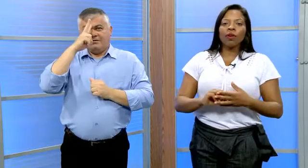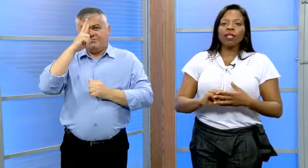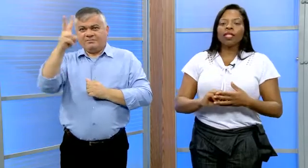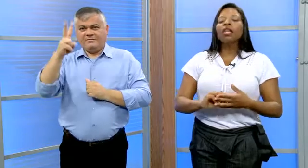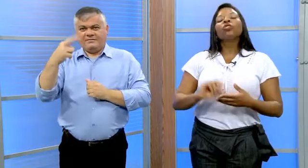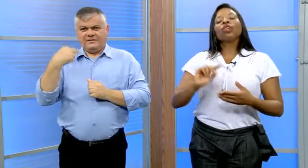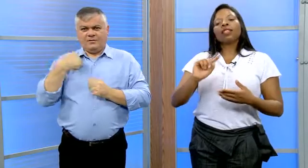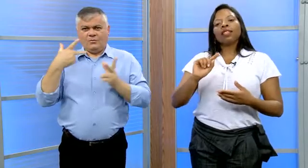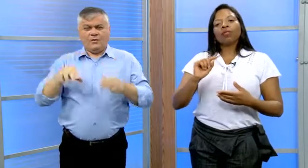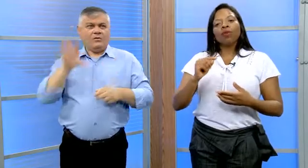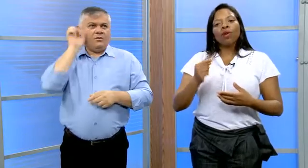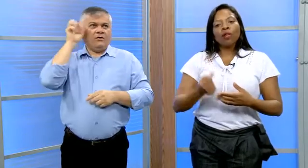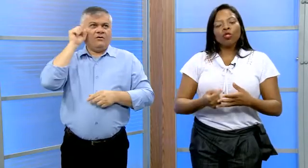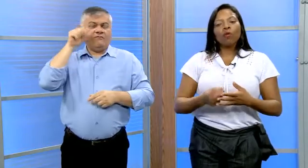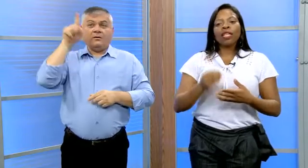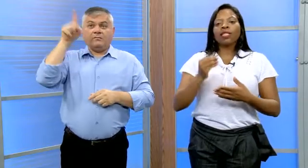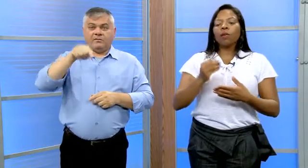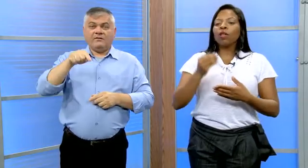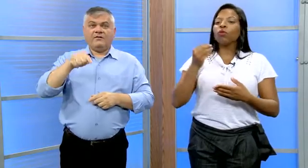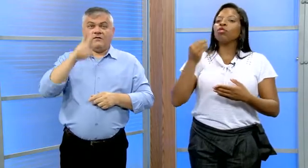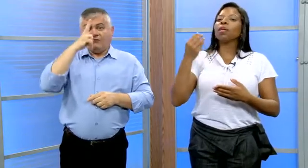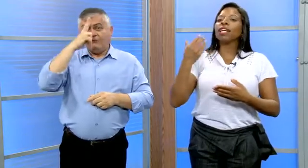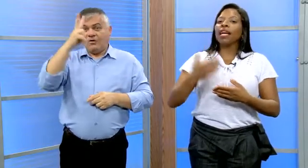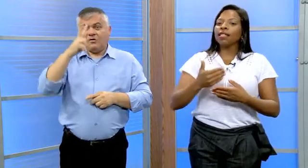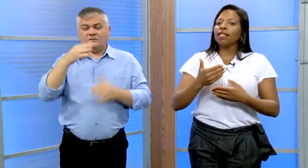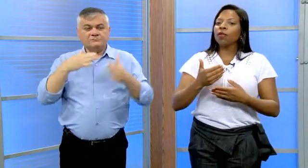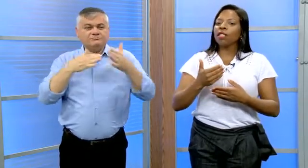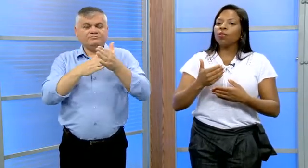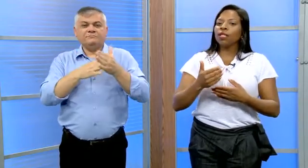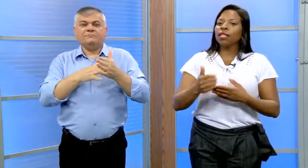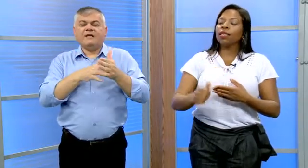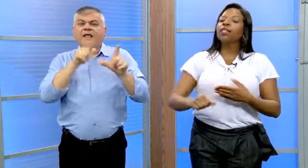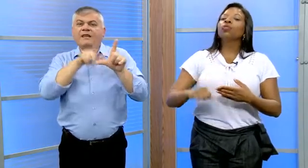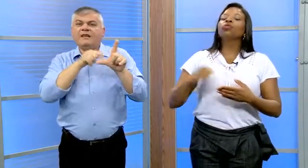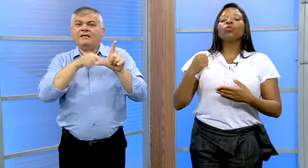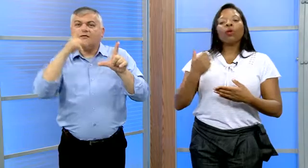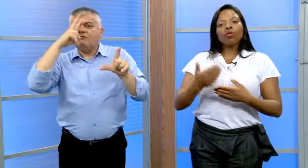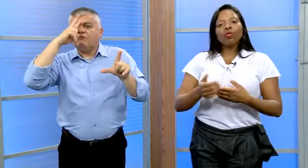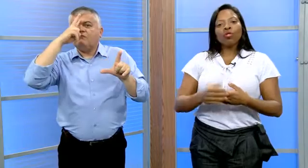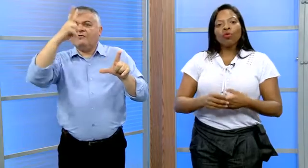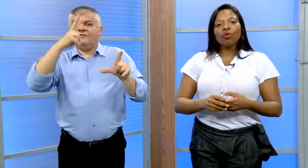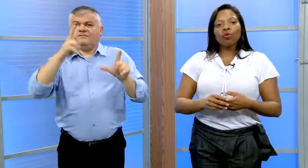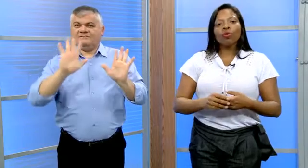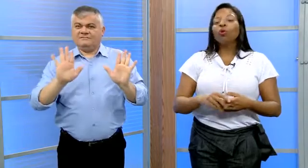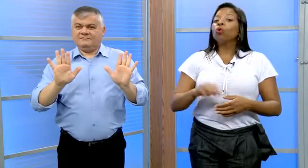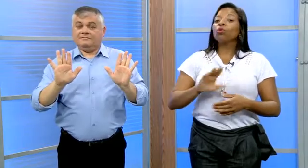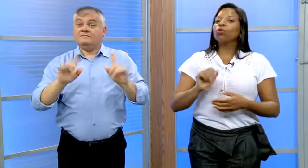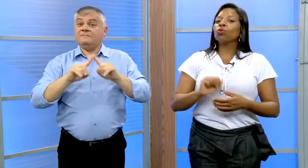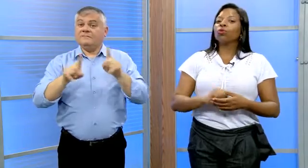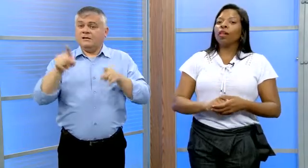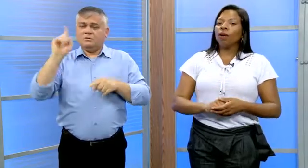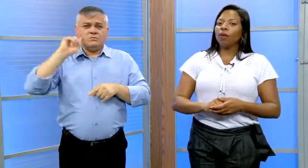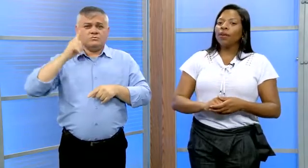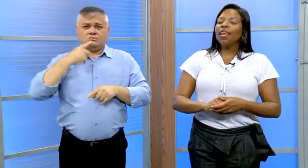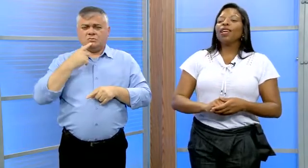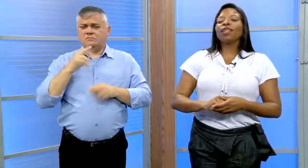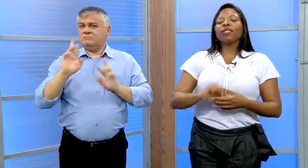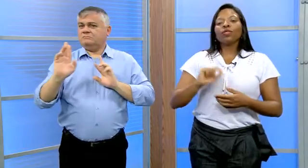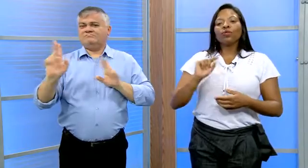nós. Nós acentuamos para saber onde marcar a sílaba tônica no nosso discurso. O surdo não. Ele